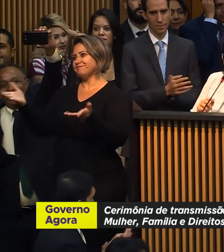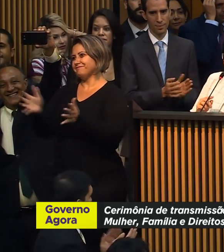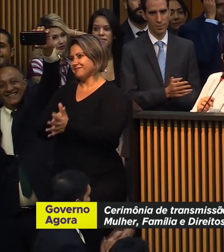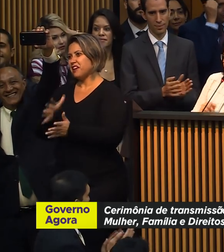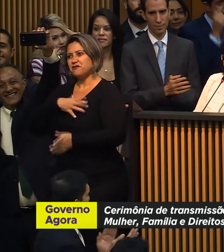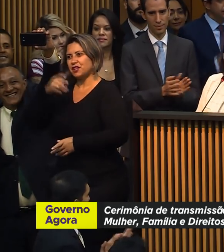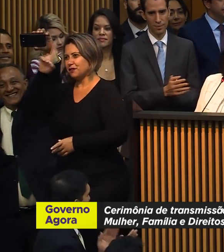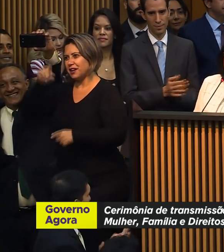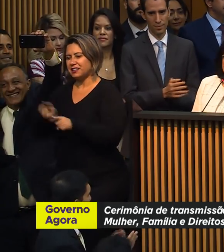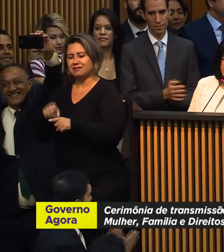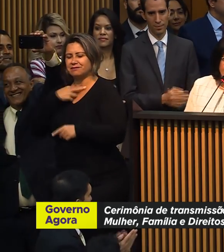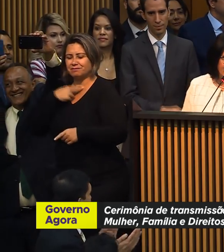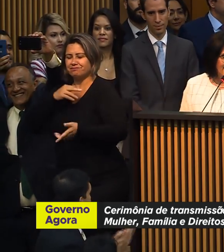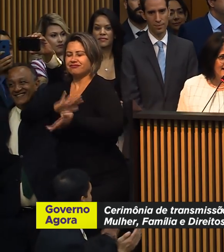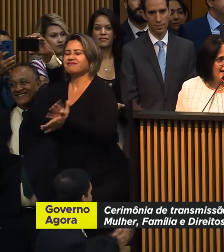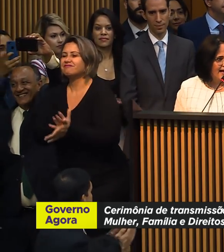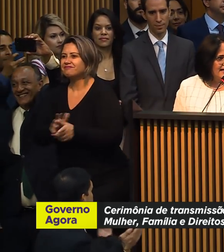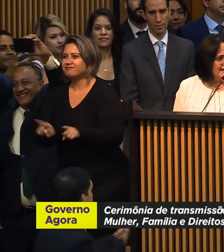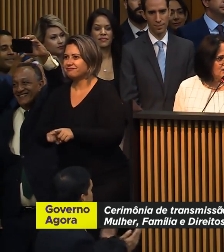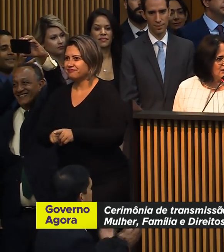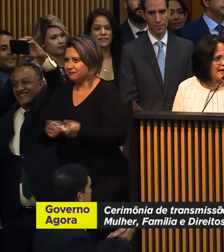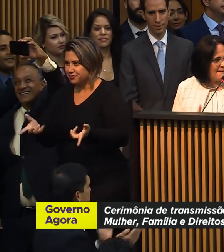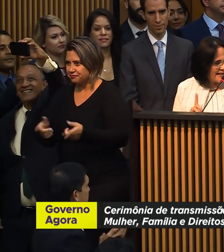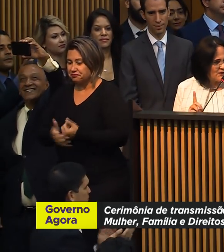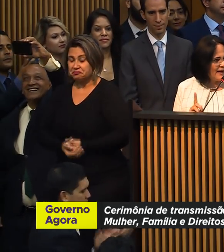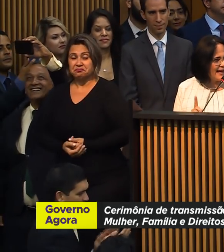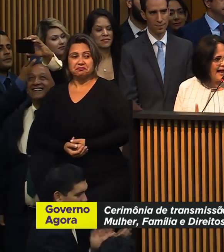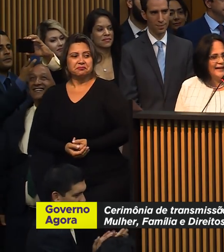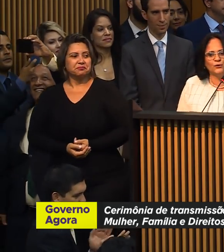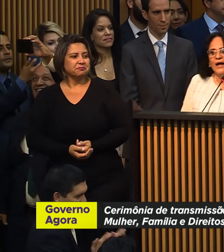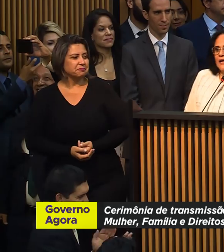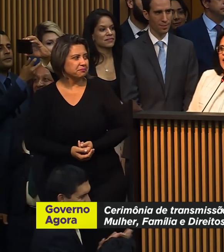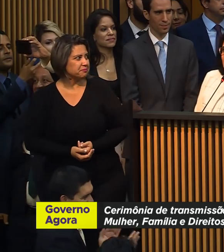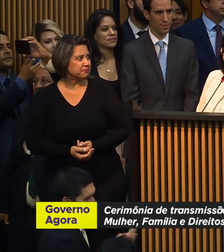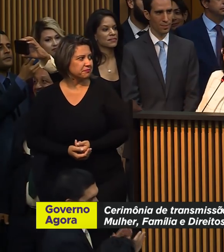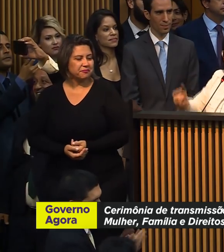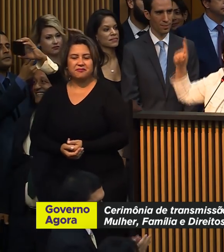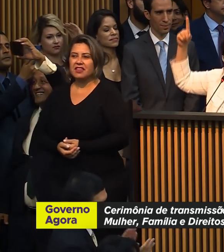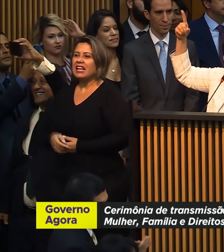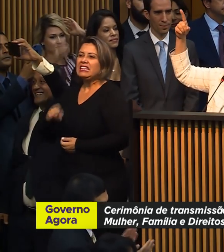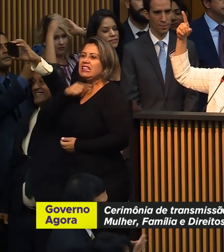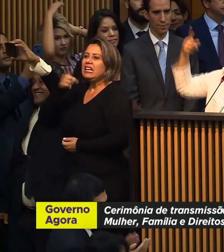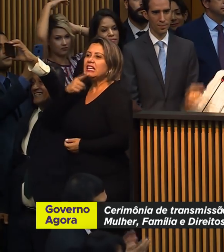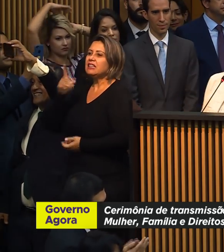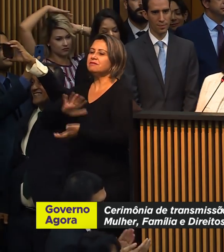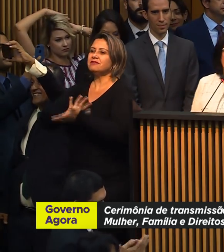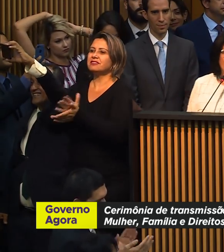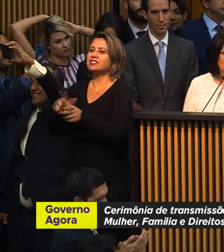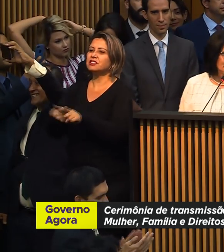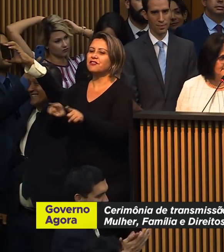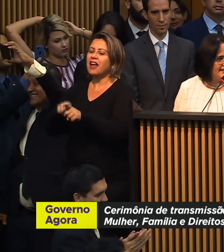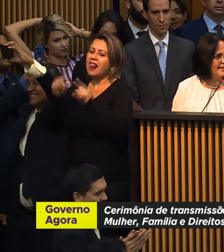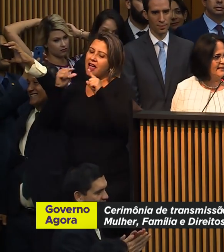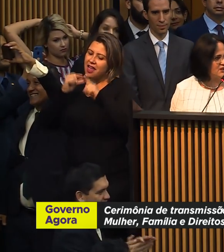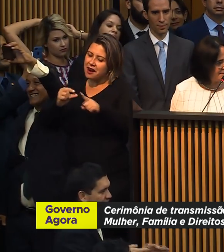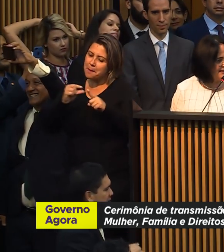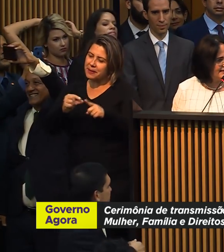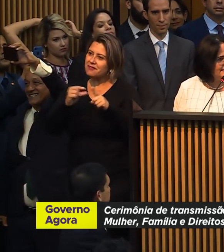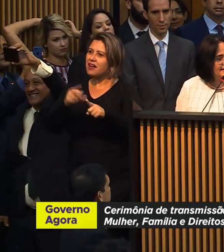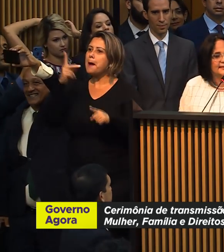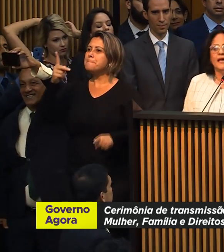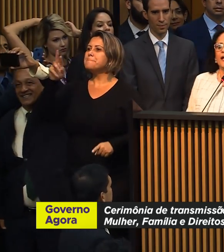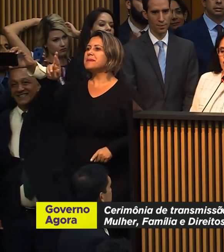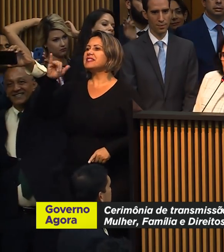Ninguém vai nos impedir. Deixa eu dar mais um recado. Ninguém vai nos impedir de chamar nossas meninas